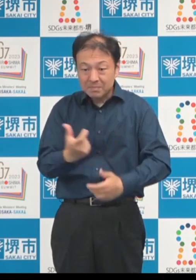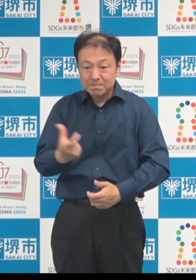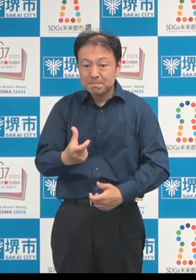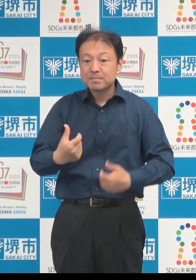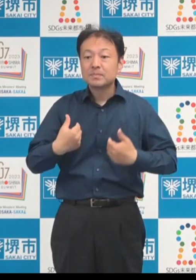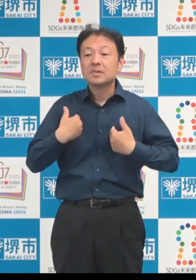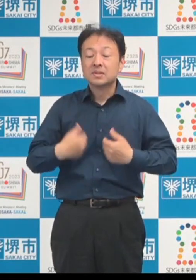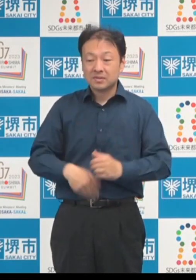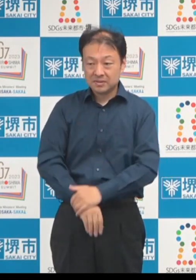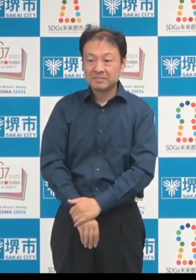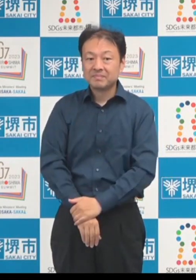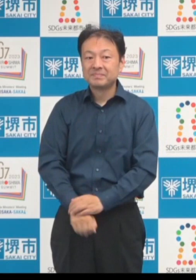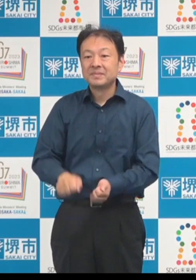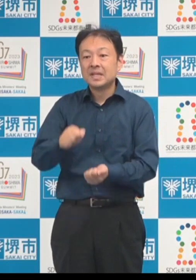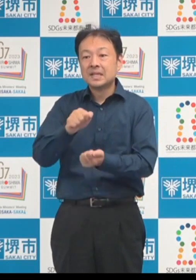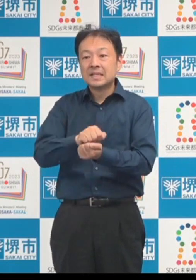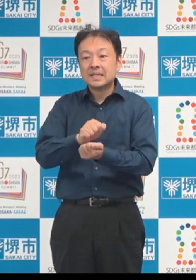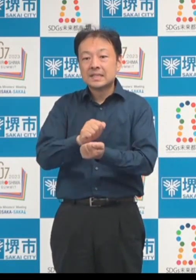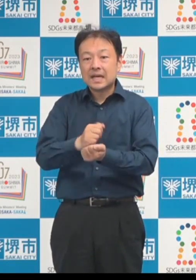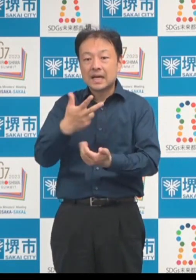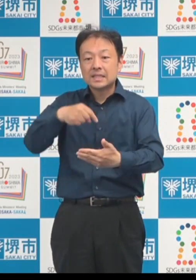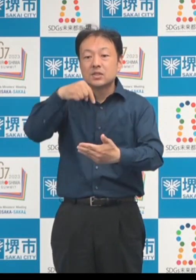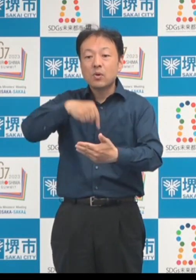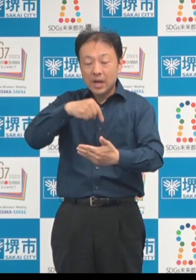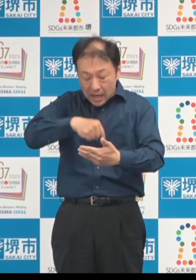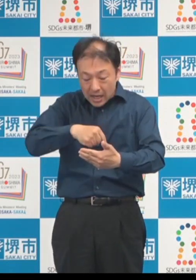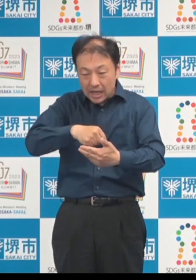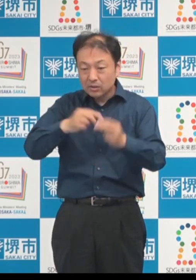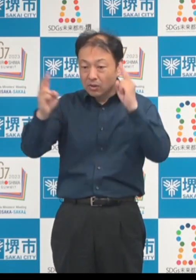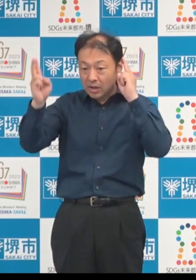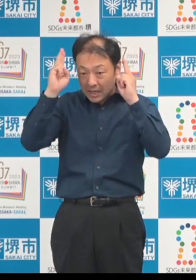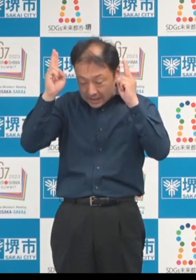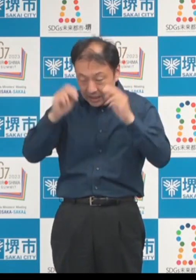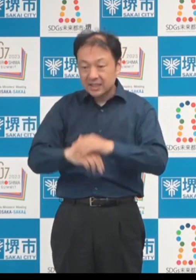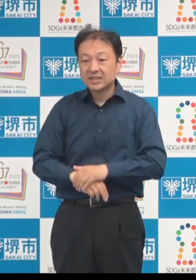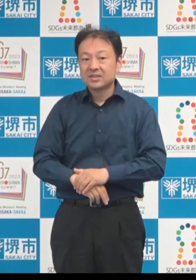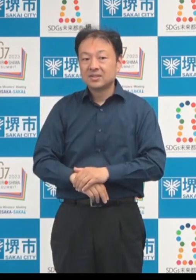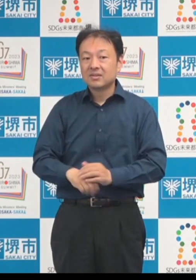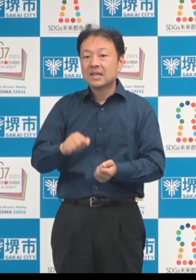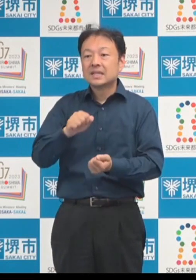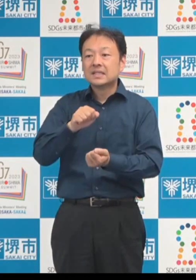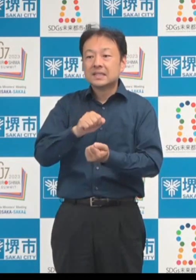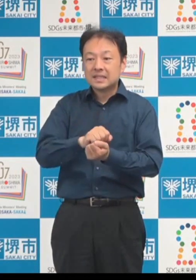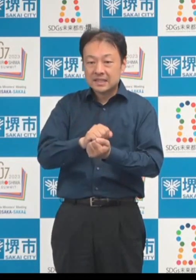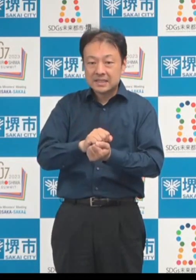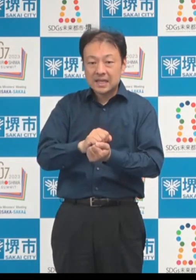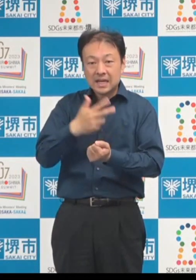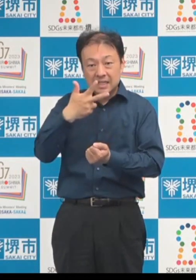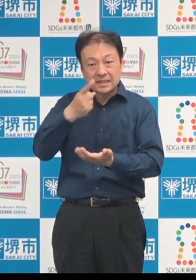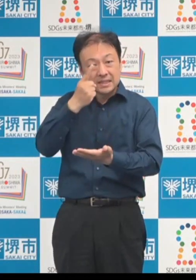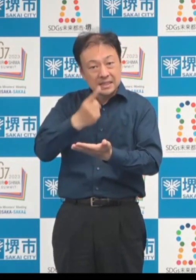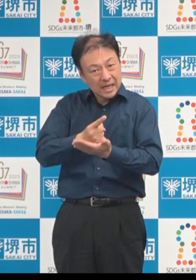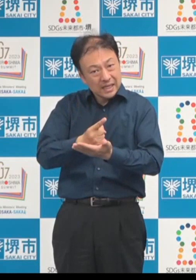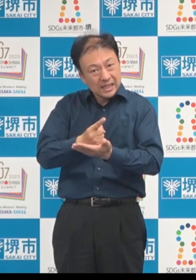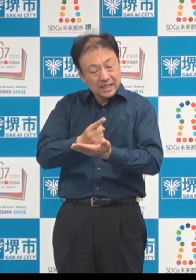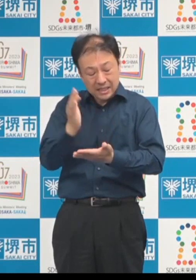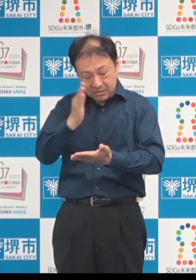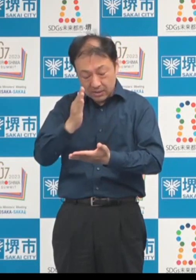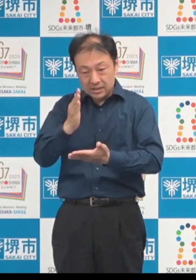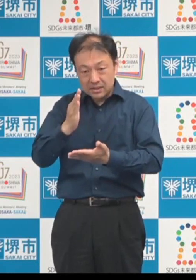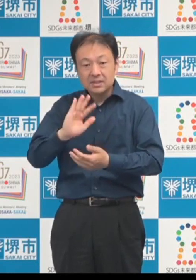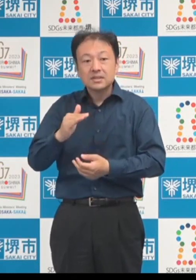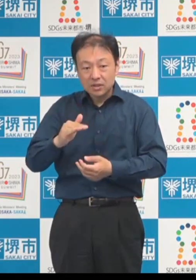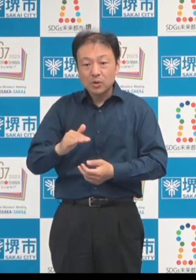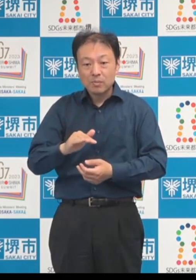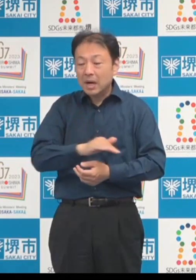し、堺の企業しかできない、もしくは堺企業だけに限定するということでもちろんありませんのでね、実